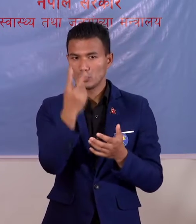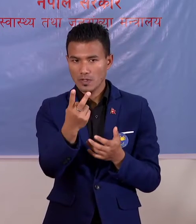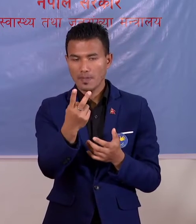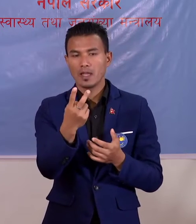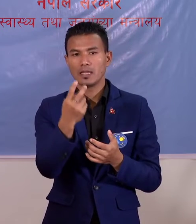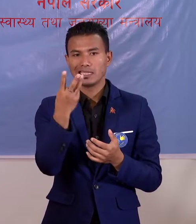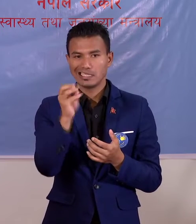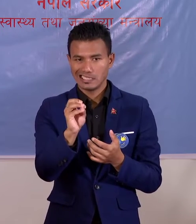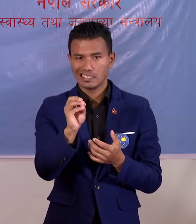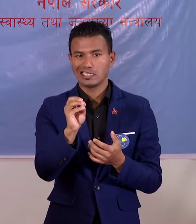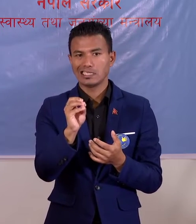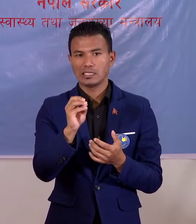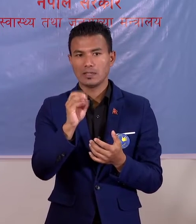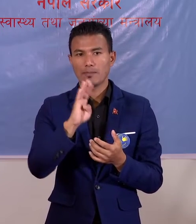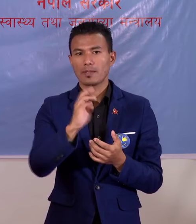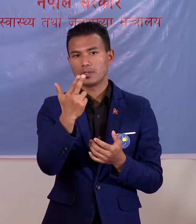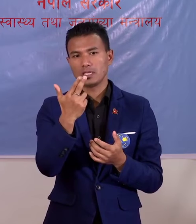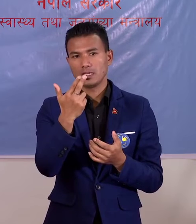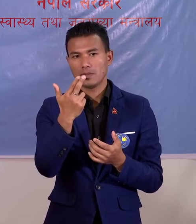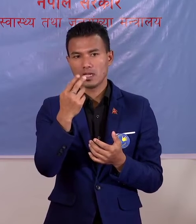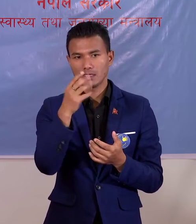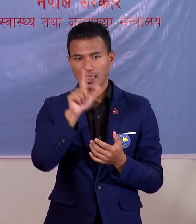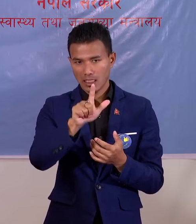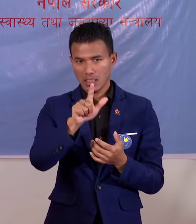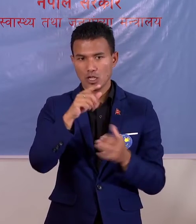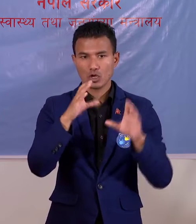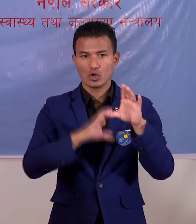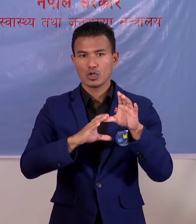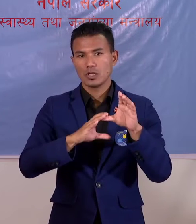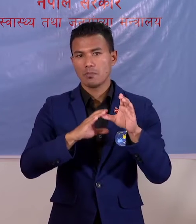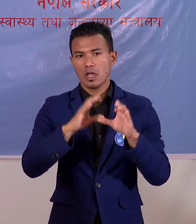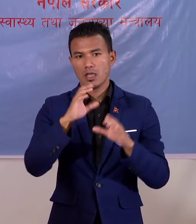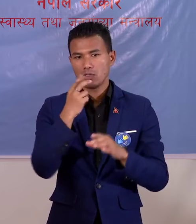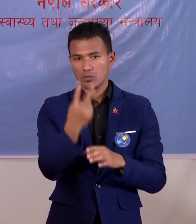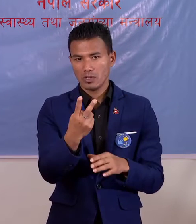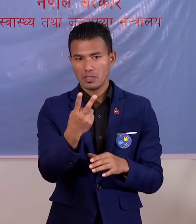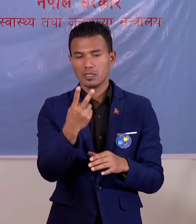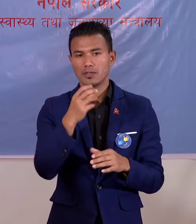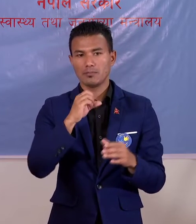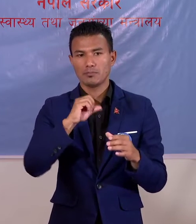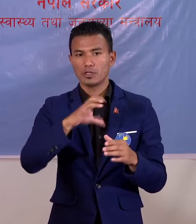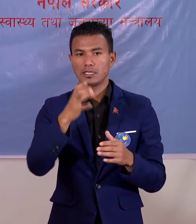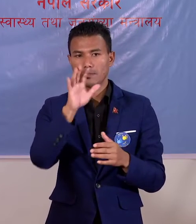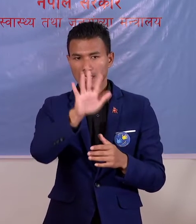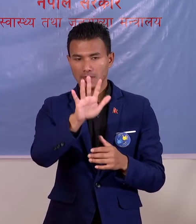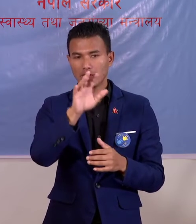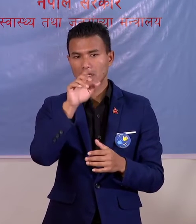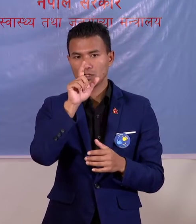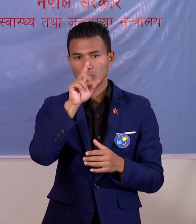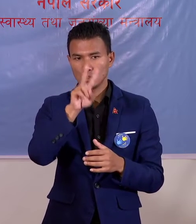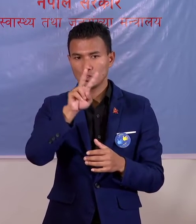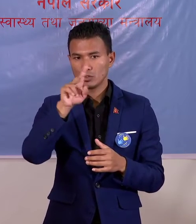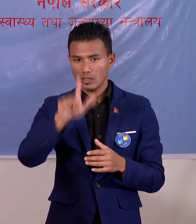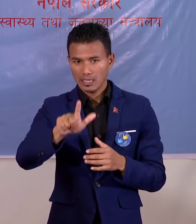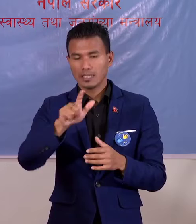मा 30, बागमती प्रदेशमा 7, गण्डकी प्रदेशमा 2, प्रदेश नम्बर 5 मा